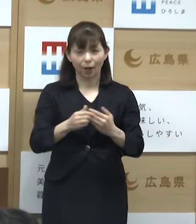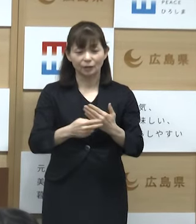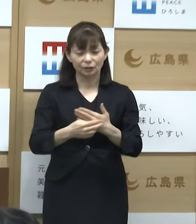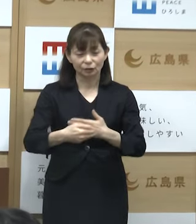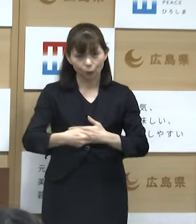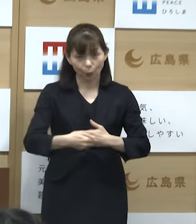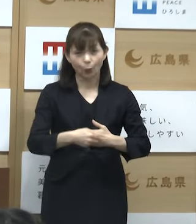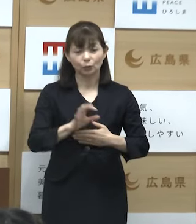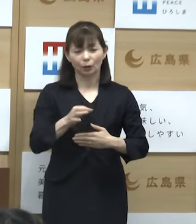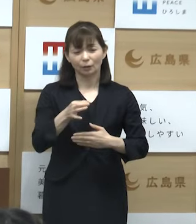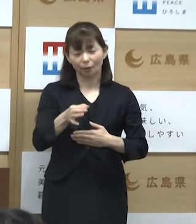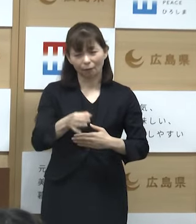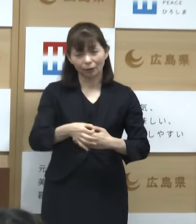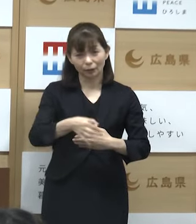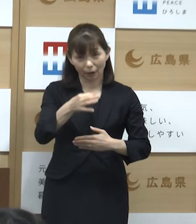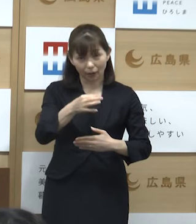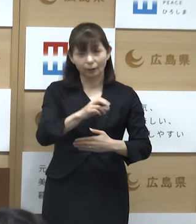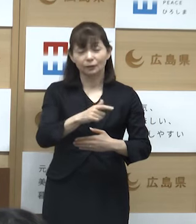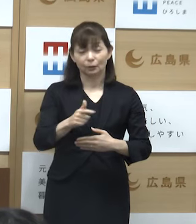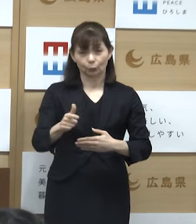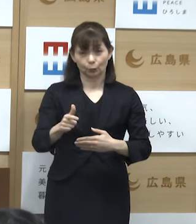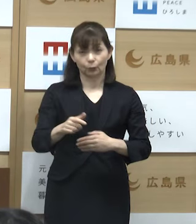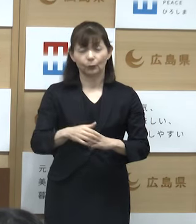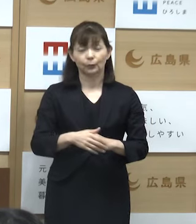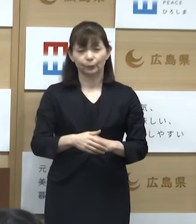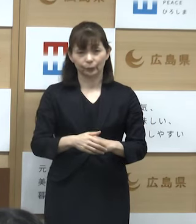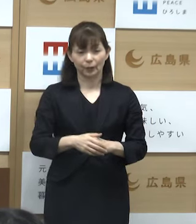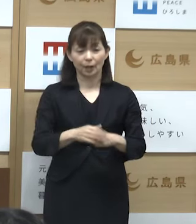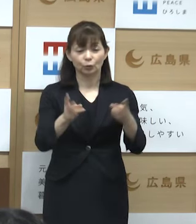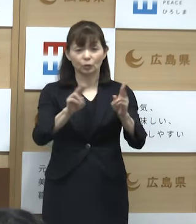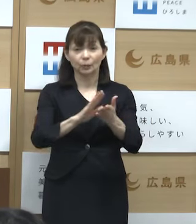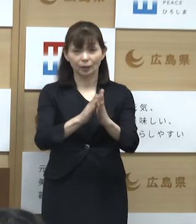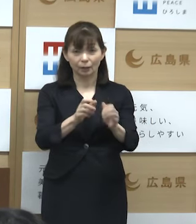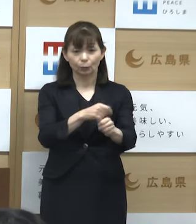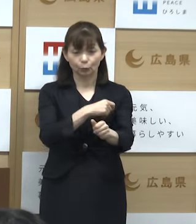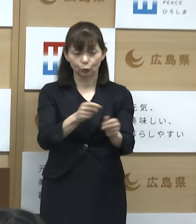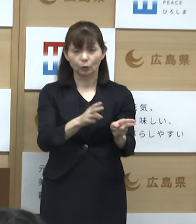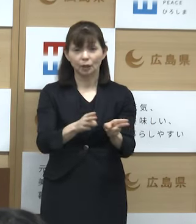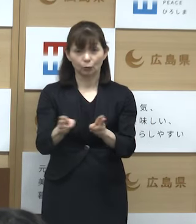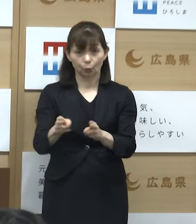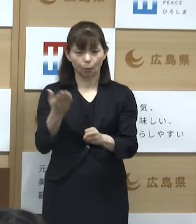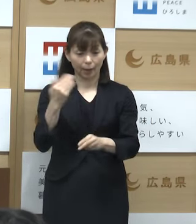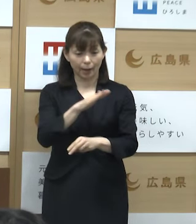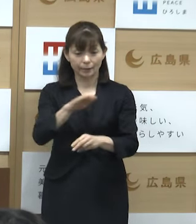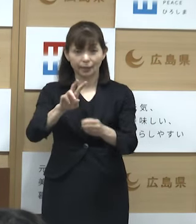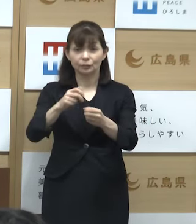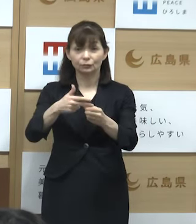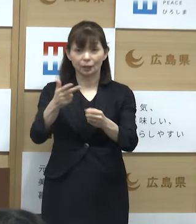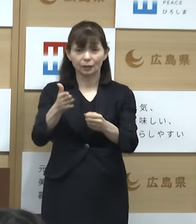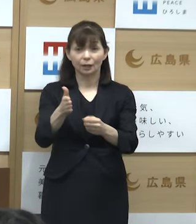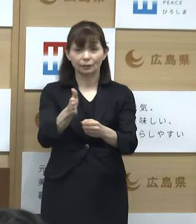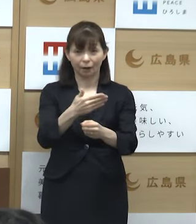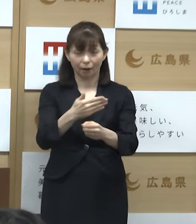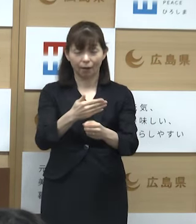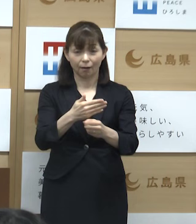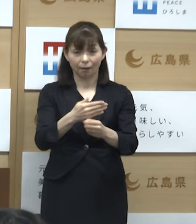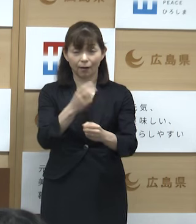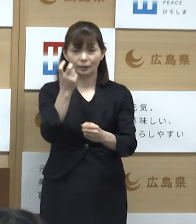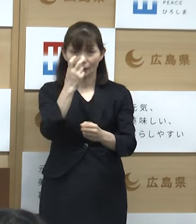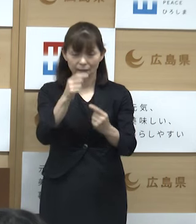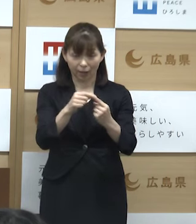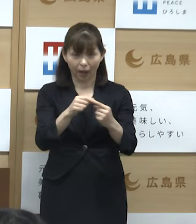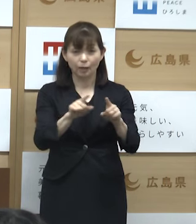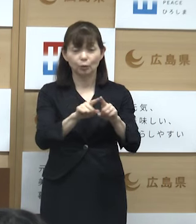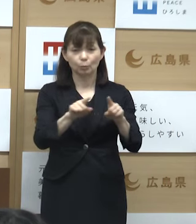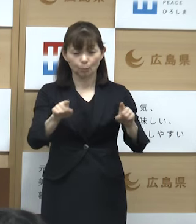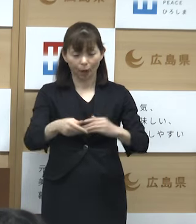ています。こうした中で、本県独自の制度として、平成27年度から不妊検査、一般不妊